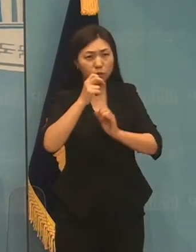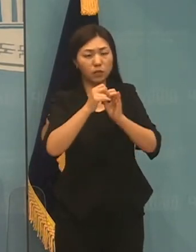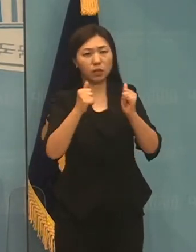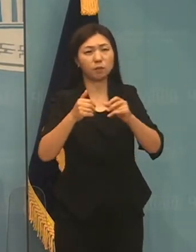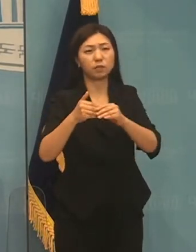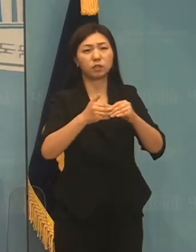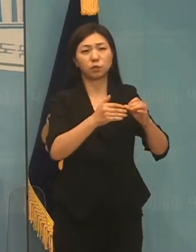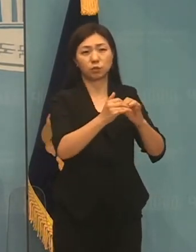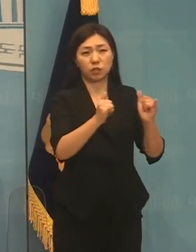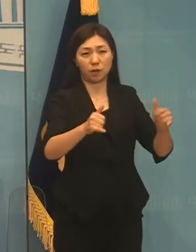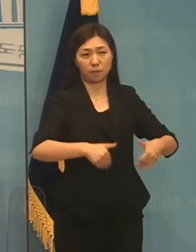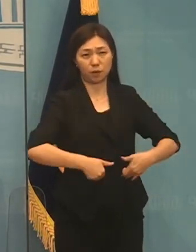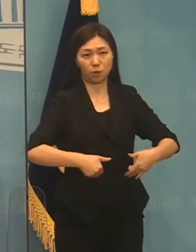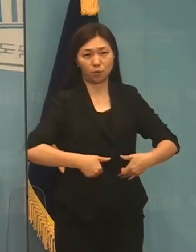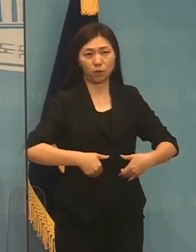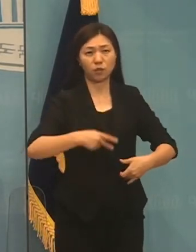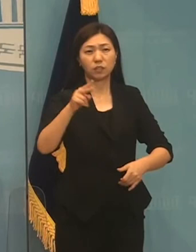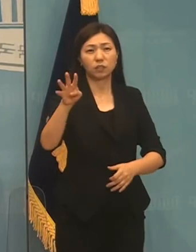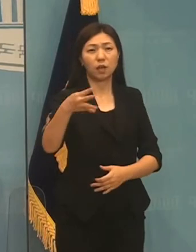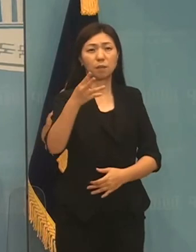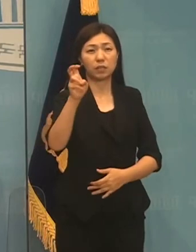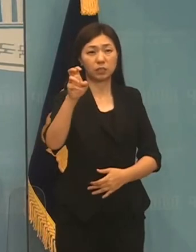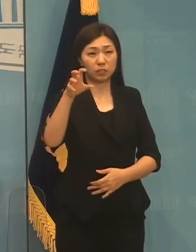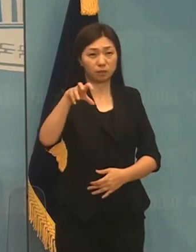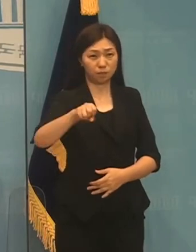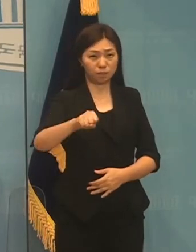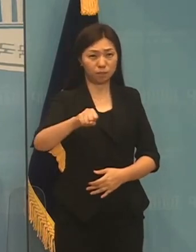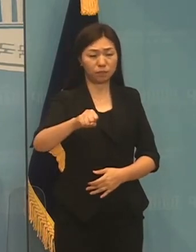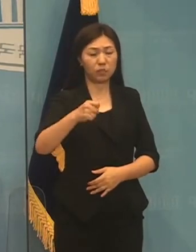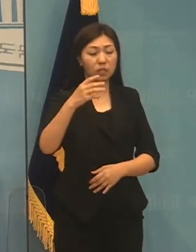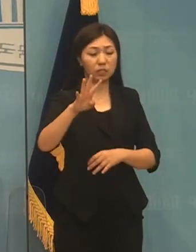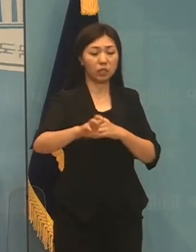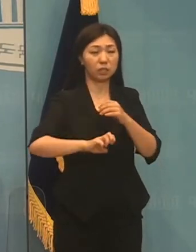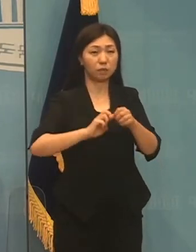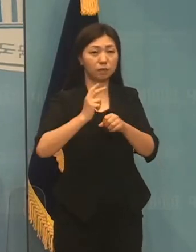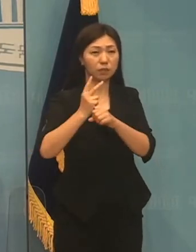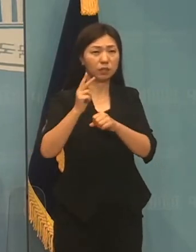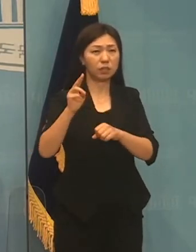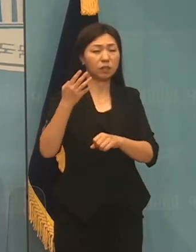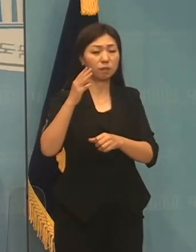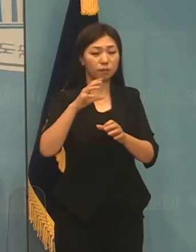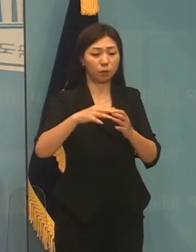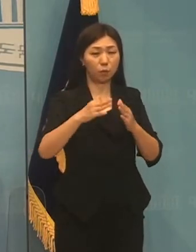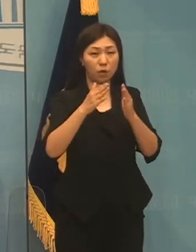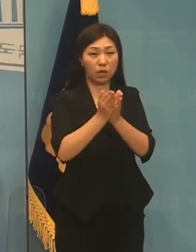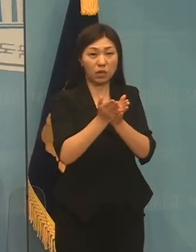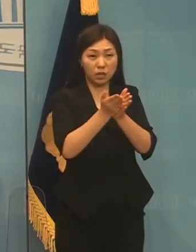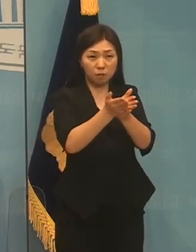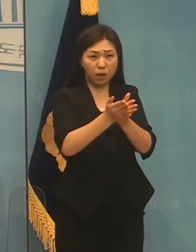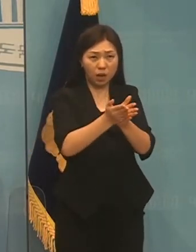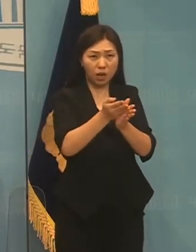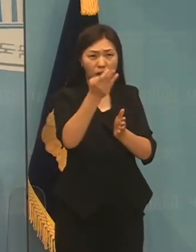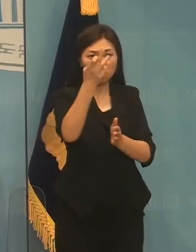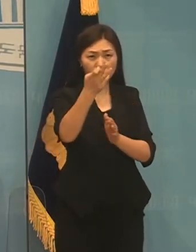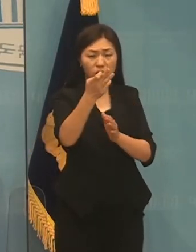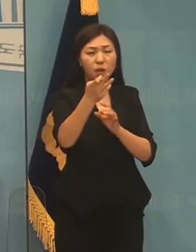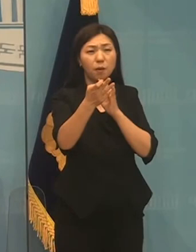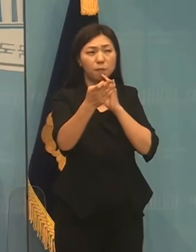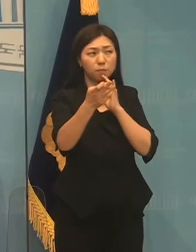424년 전 백집 강조였던 나라를 구하기 위해 불과 13척의 전함으로